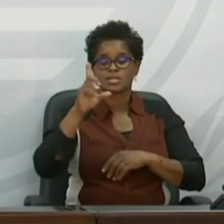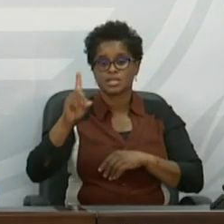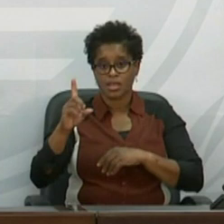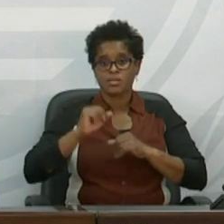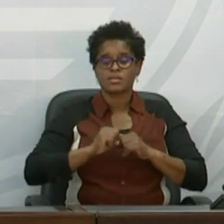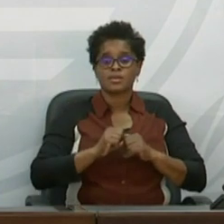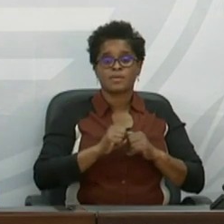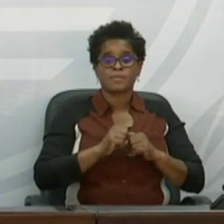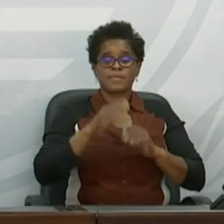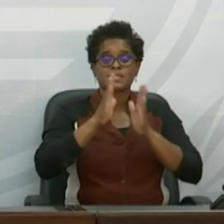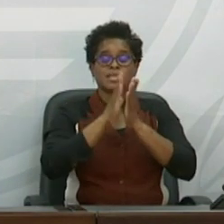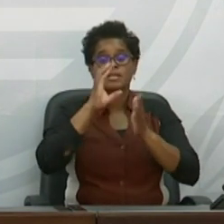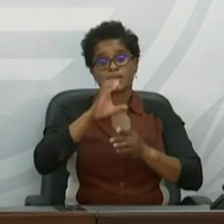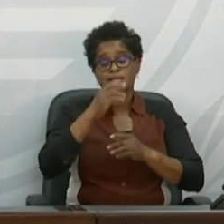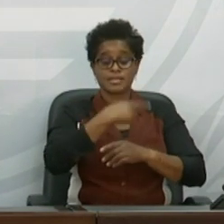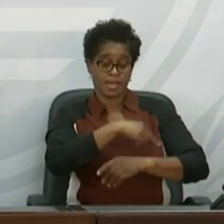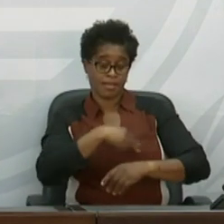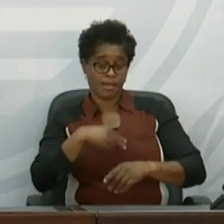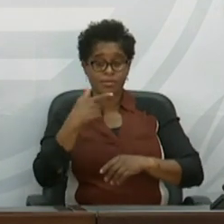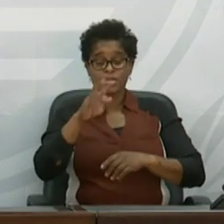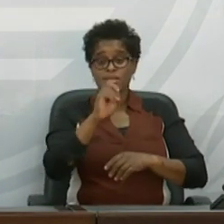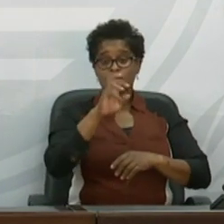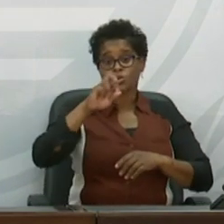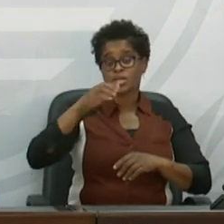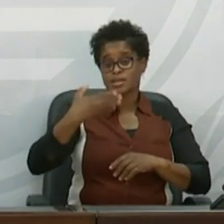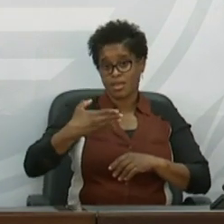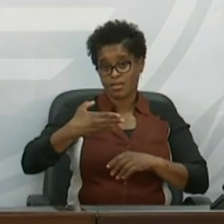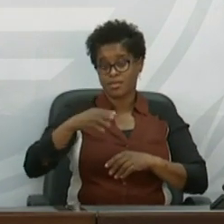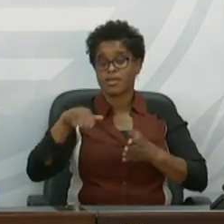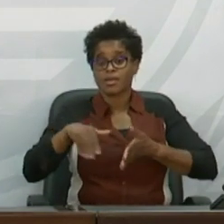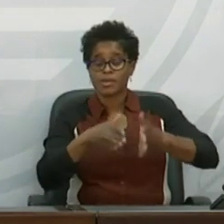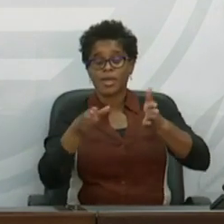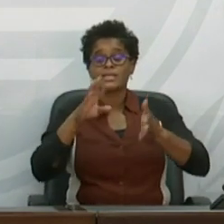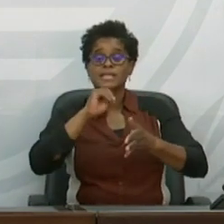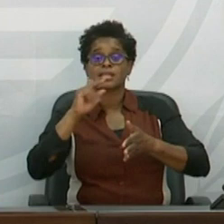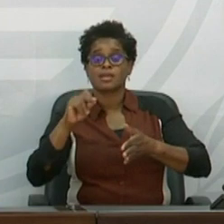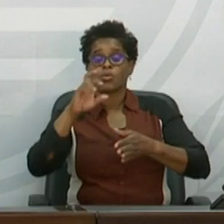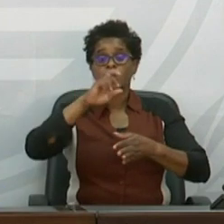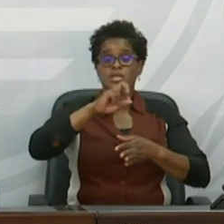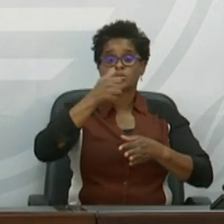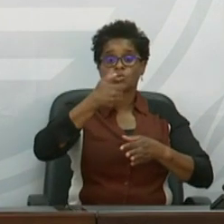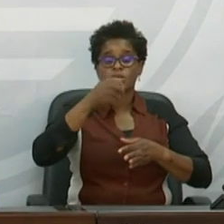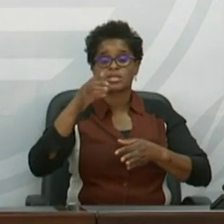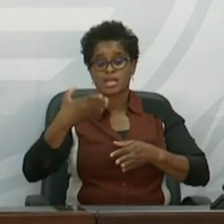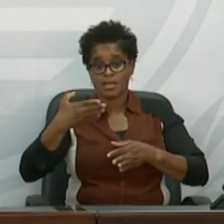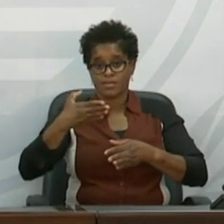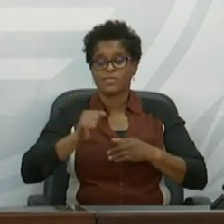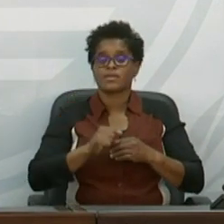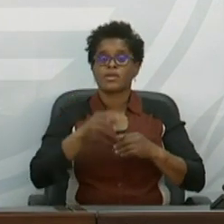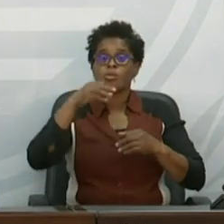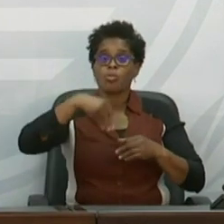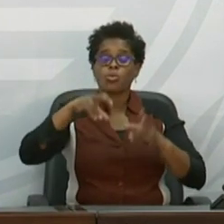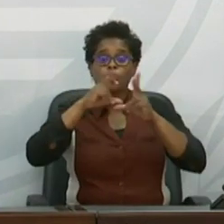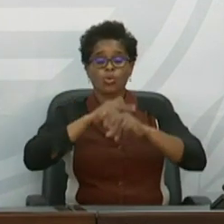266, Santa Catarina de Santiago 387, Ribeira Grande de Santo Antão 857,